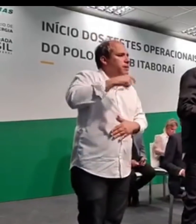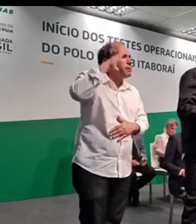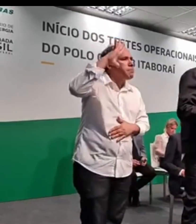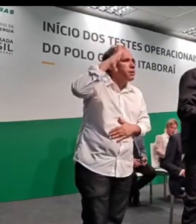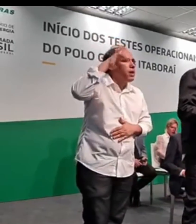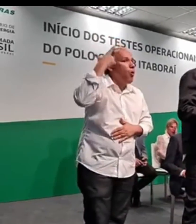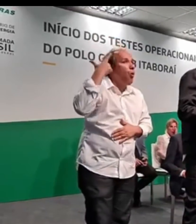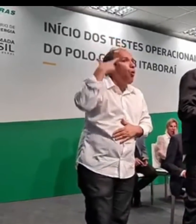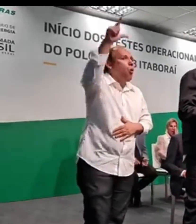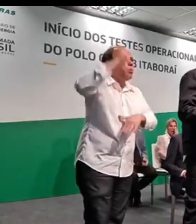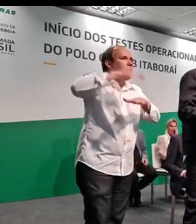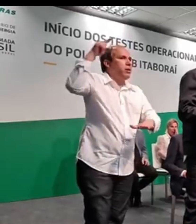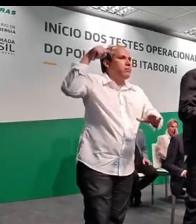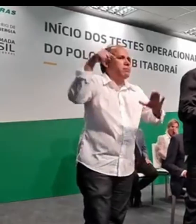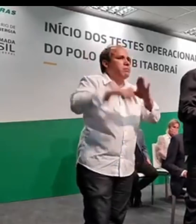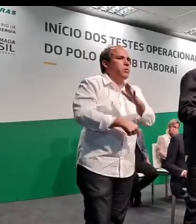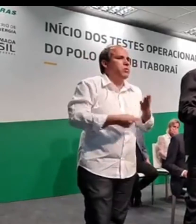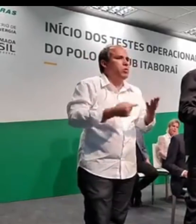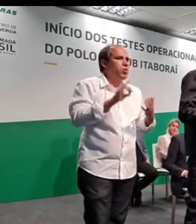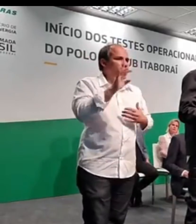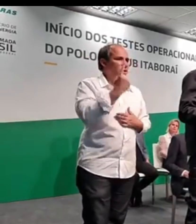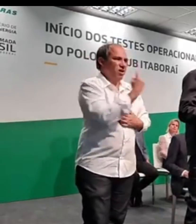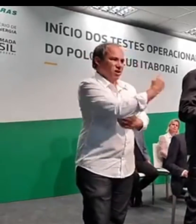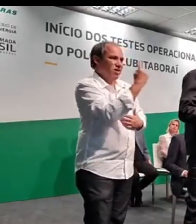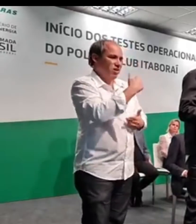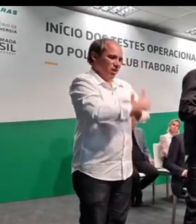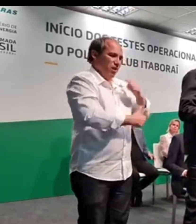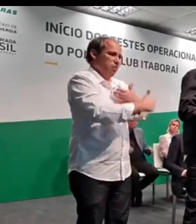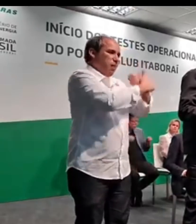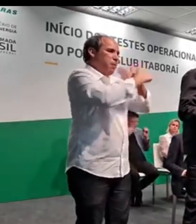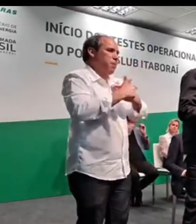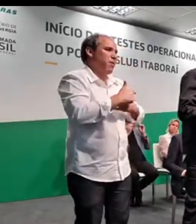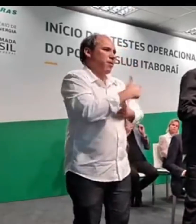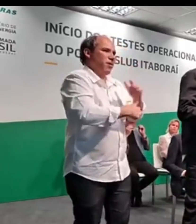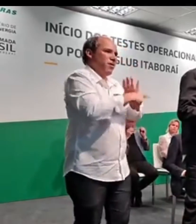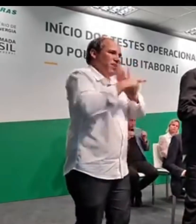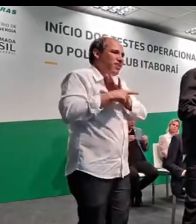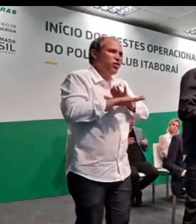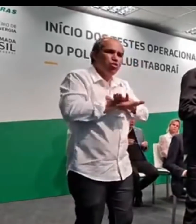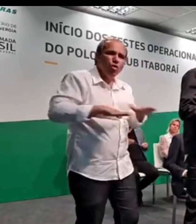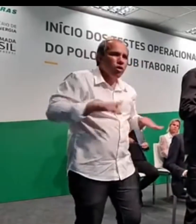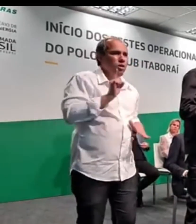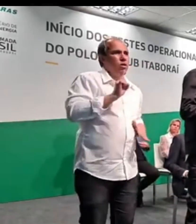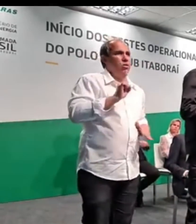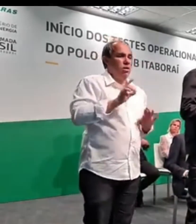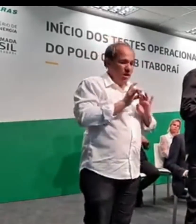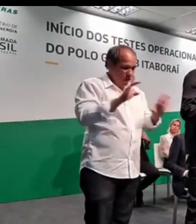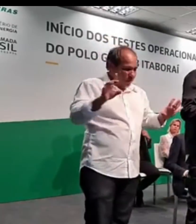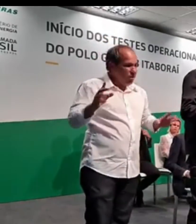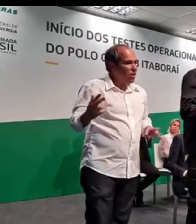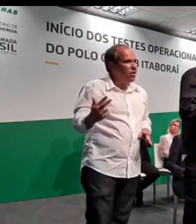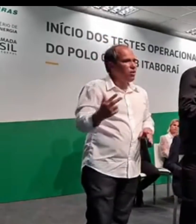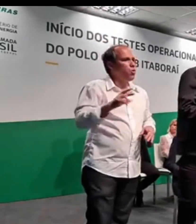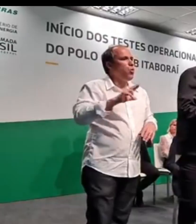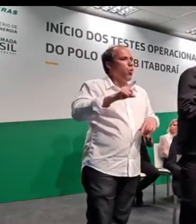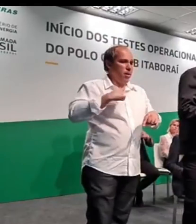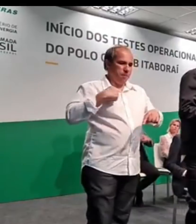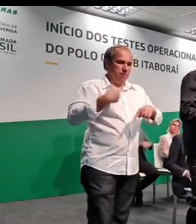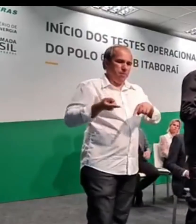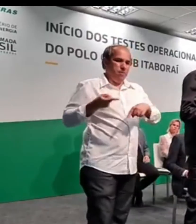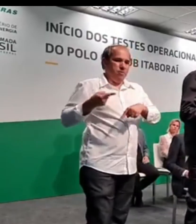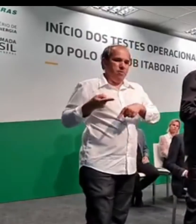mais. Não basta apenas cada um fazer a sua parte. A liberdade é uma coisa que não se passa de uma geração para